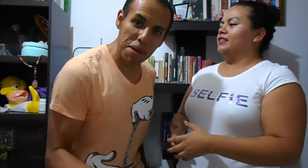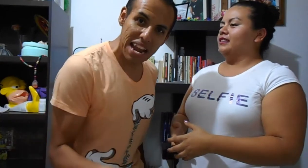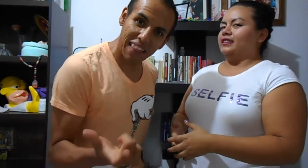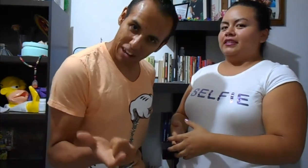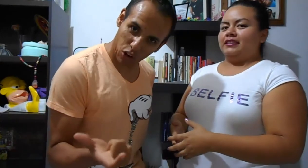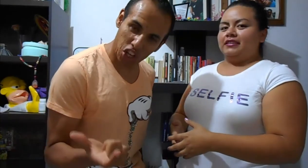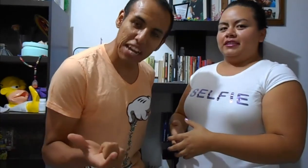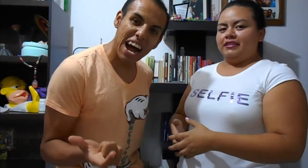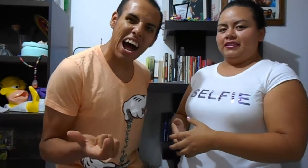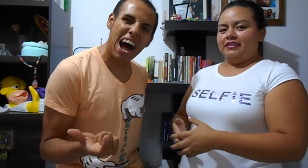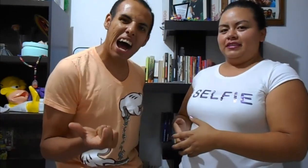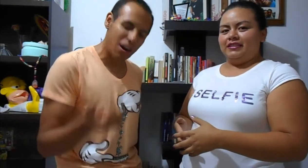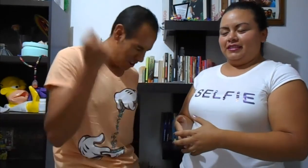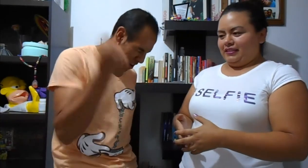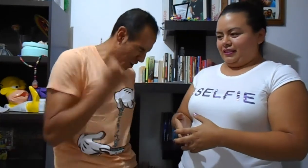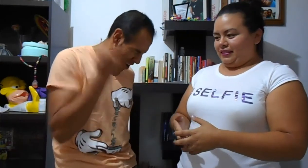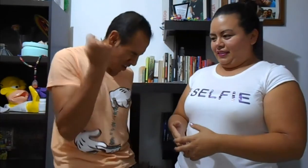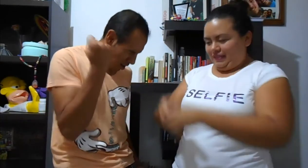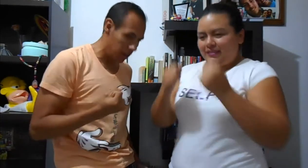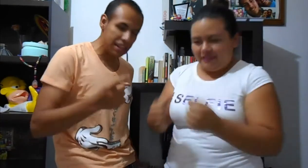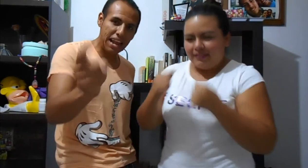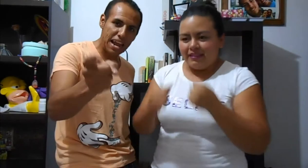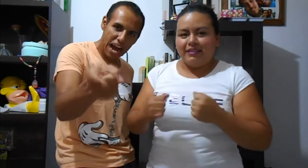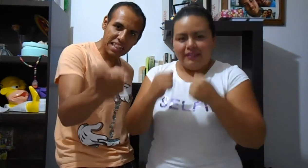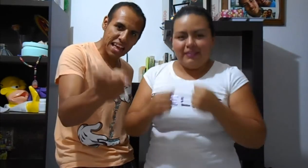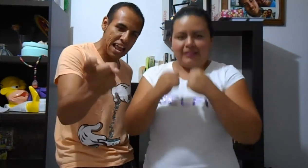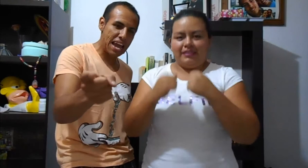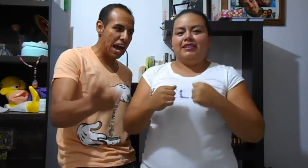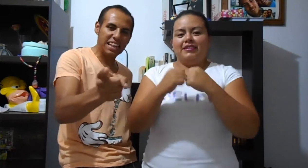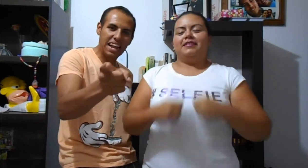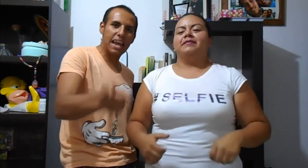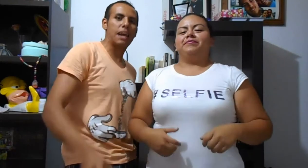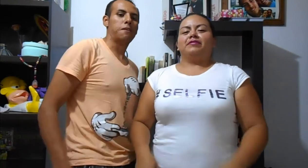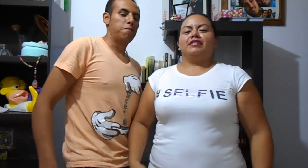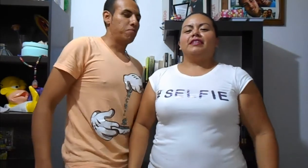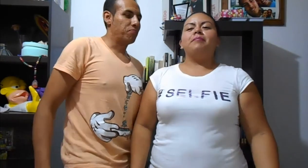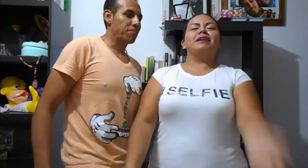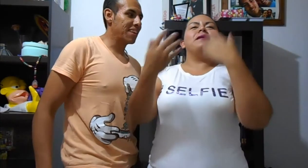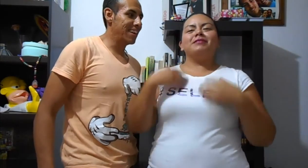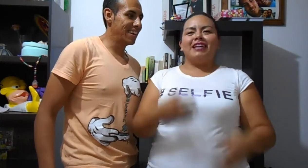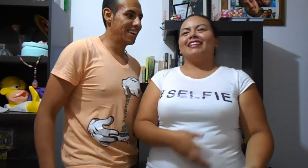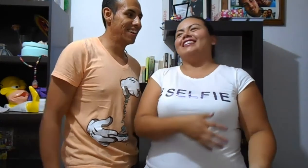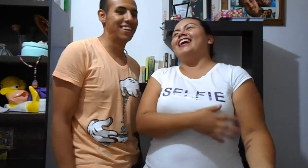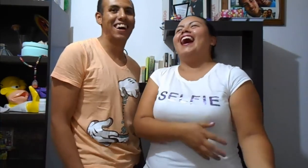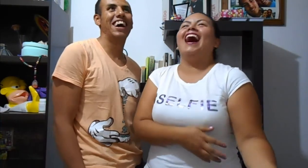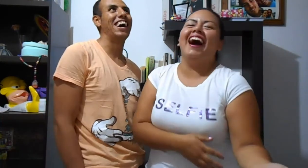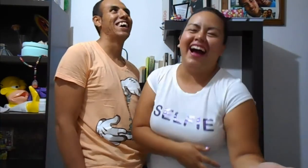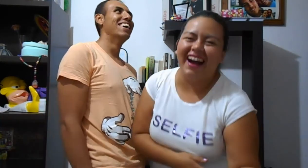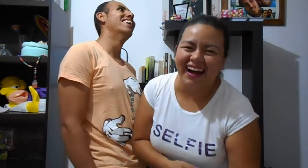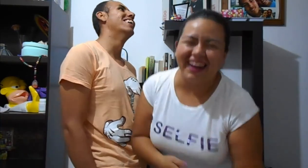¡Cami, la de la cocina! ¡Ándele! ¡Ándele! ¡Ándele! También vamos a retar a...